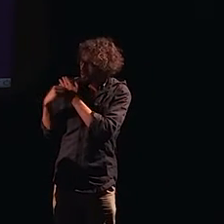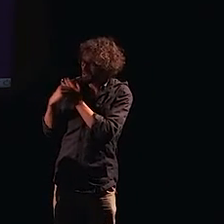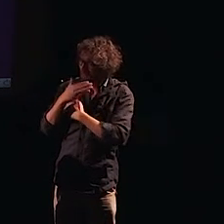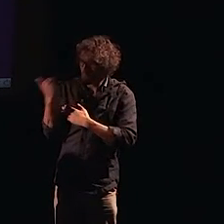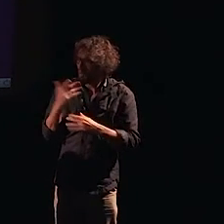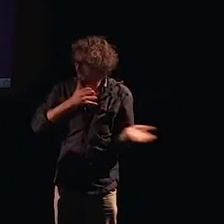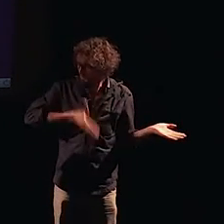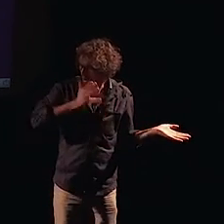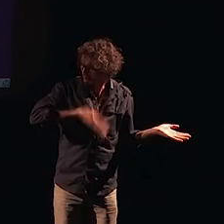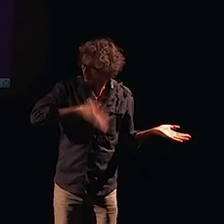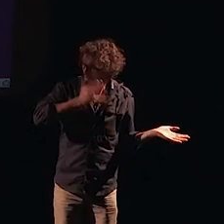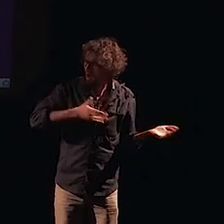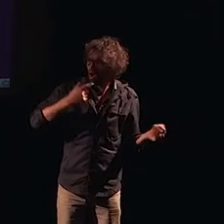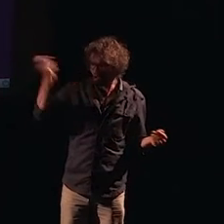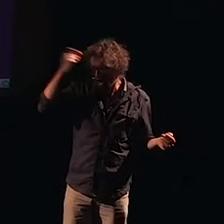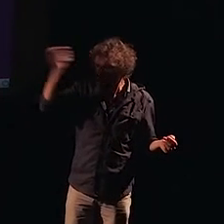et le psychotrope? Trop pas.